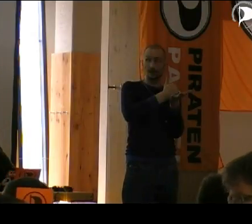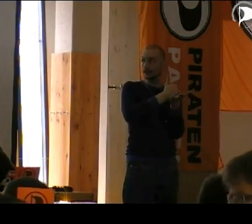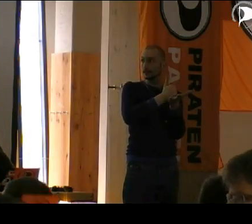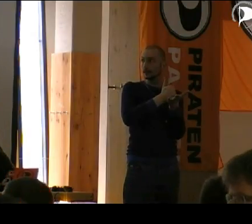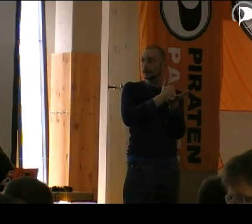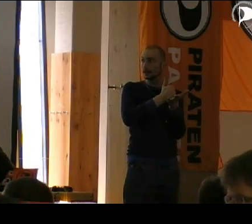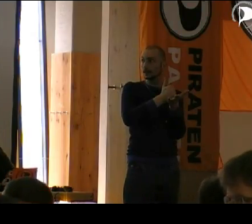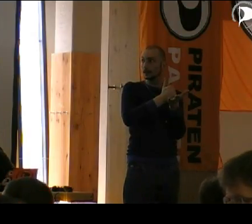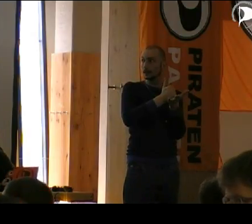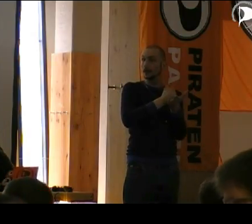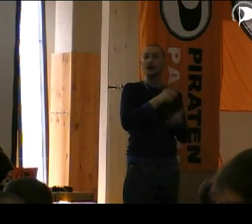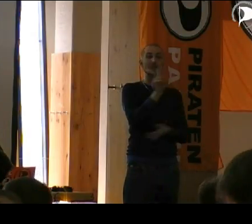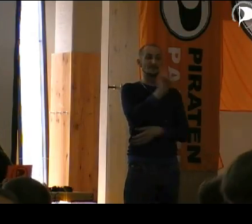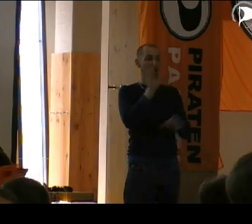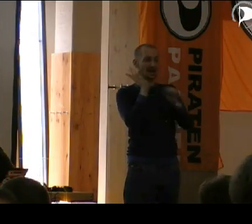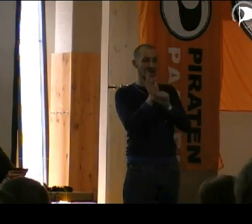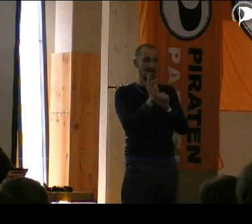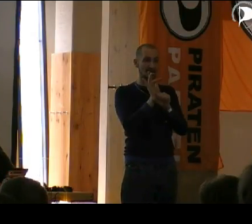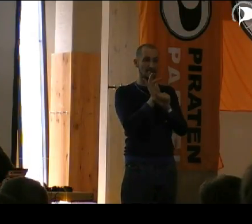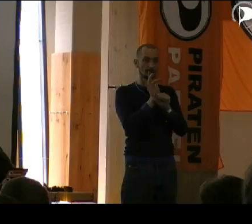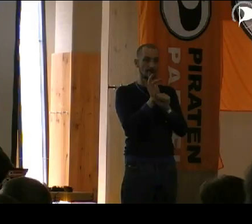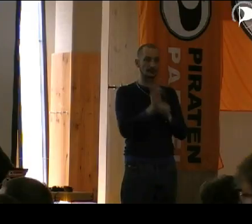was erkläre werde dagegen